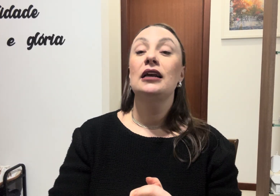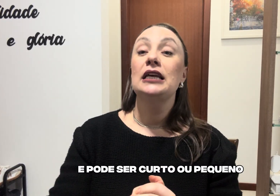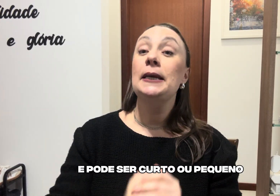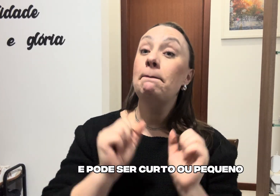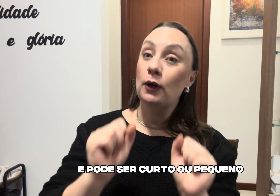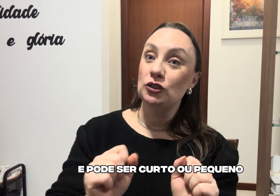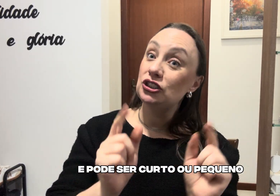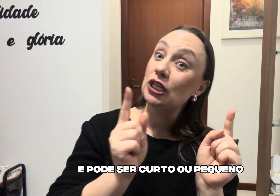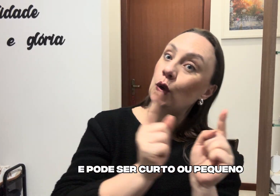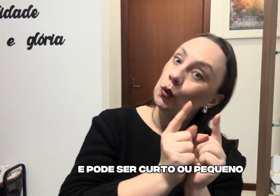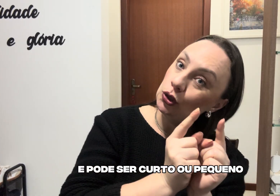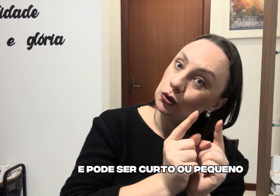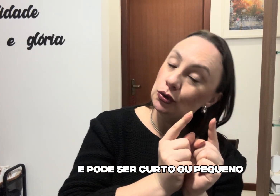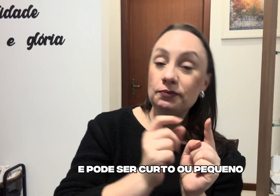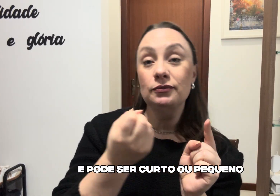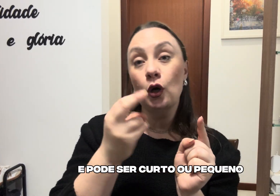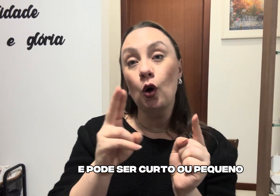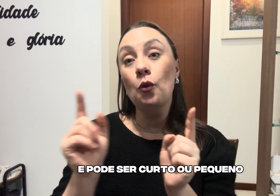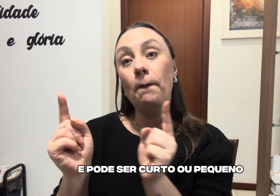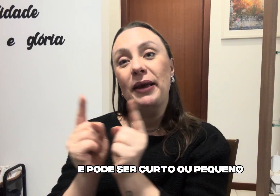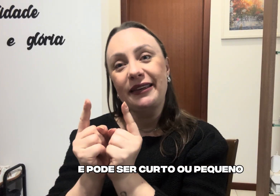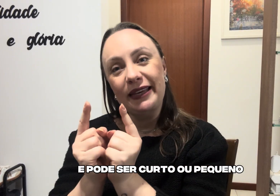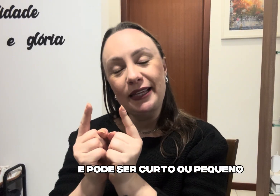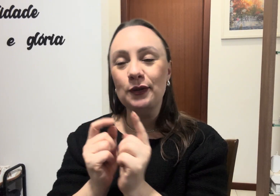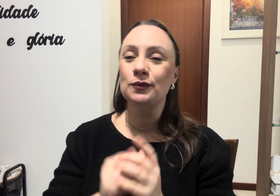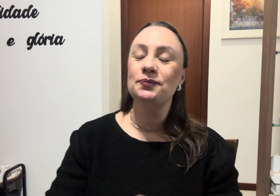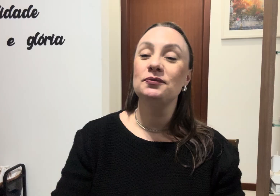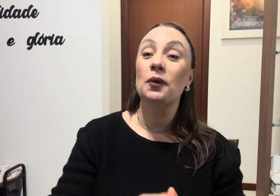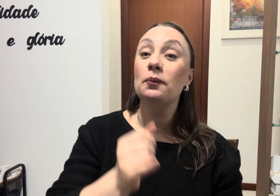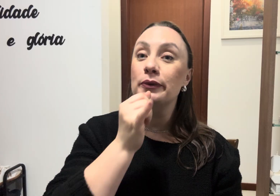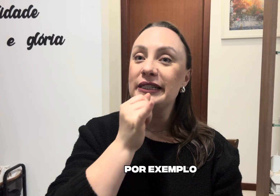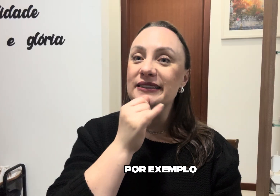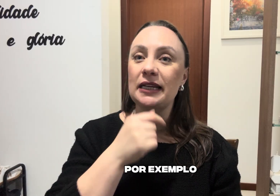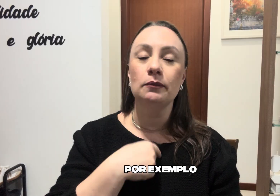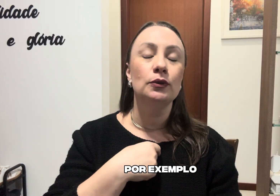e pode ser curto ou pequeno. Por exemplo,